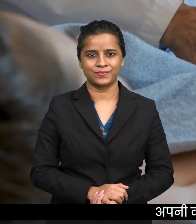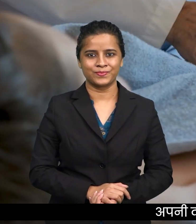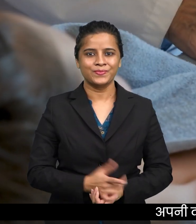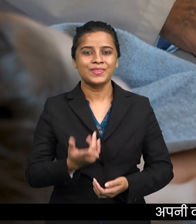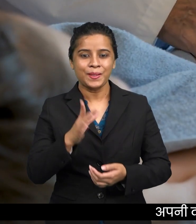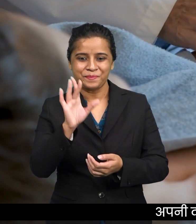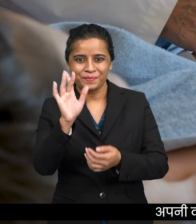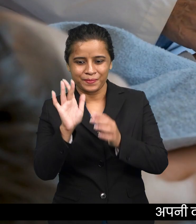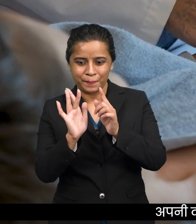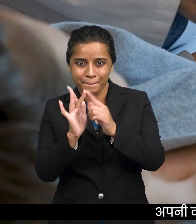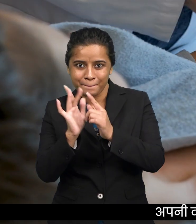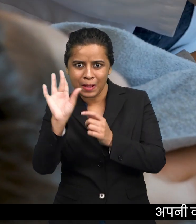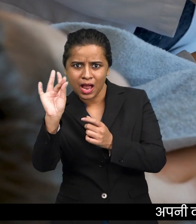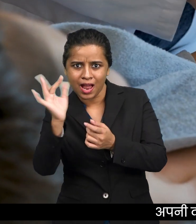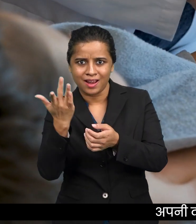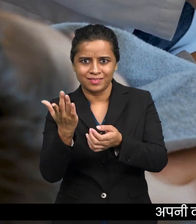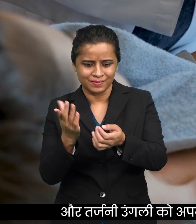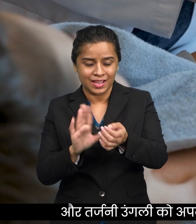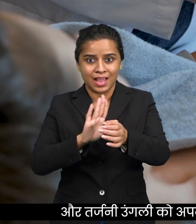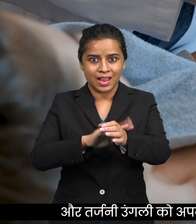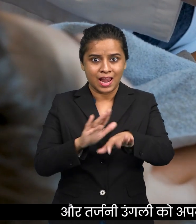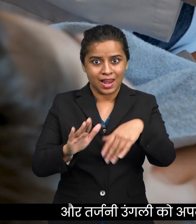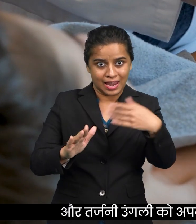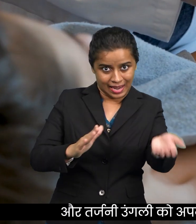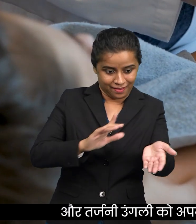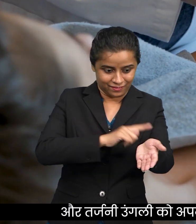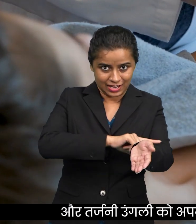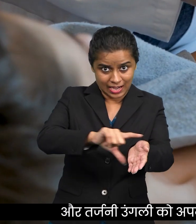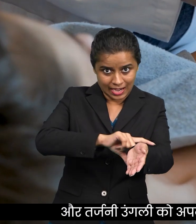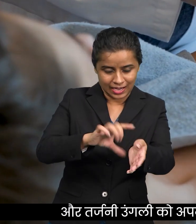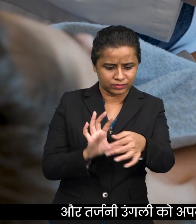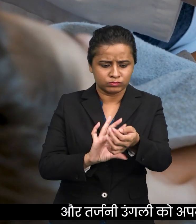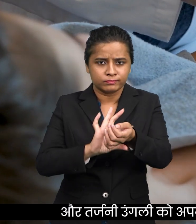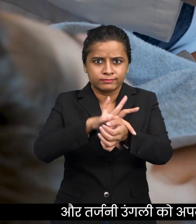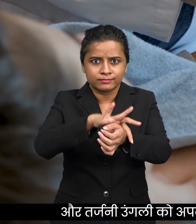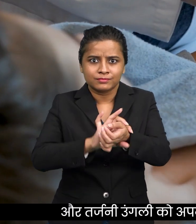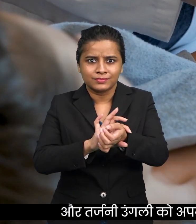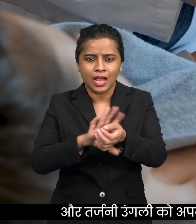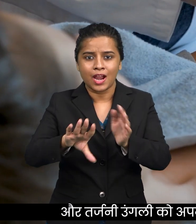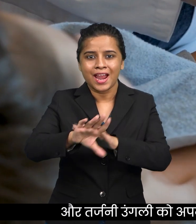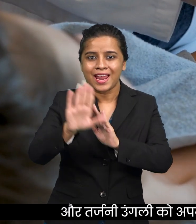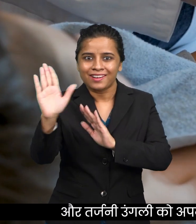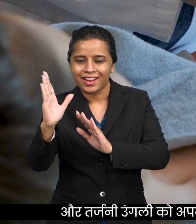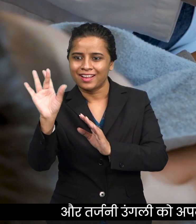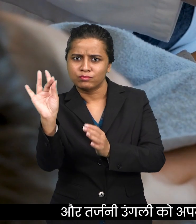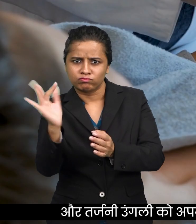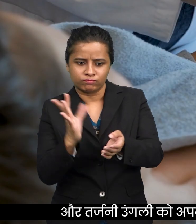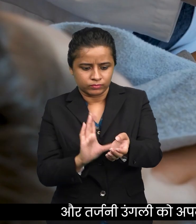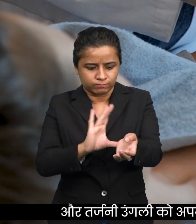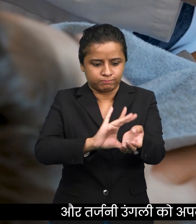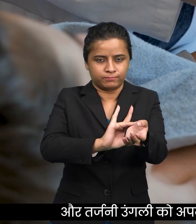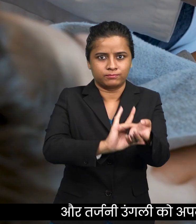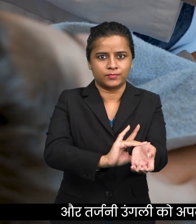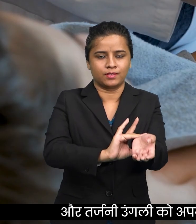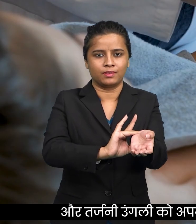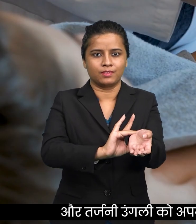अपनी दाहिनी हथेली के माध्यम और तर्जनी उंगली को अपने बाएं कलाई के